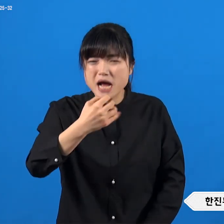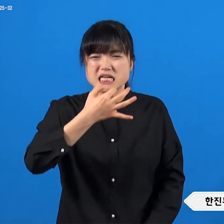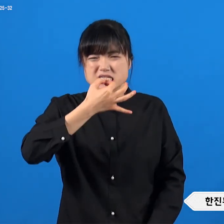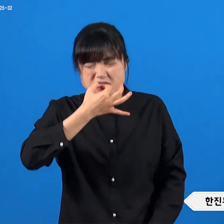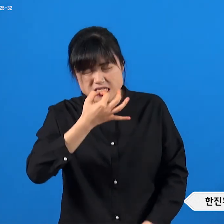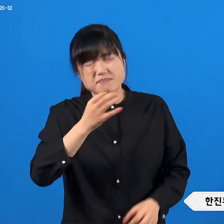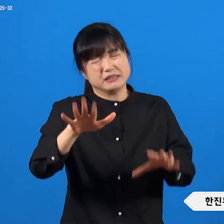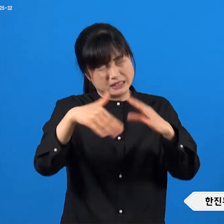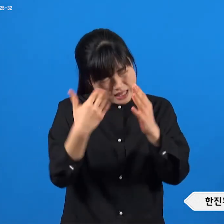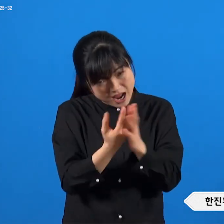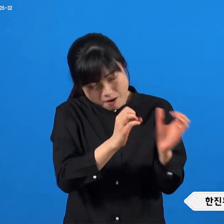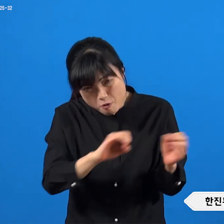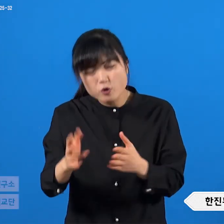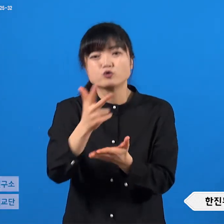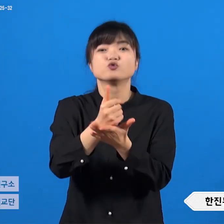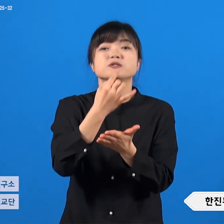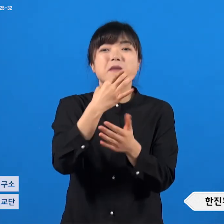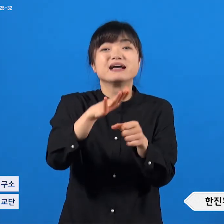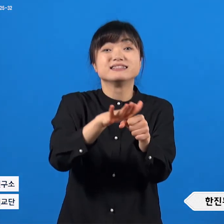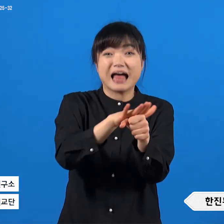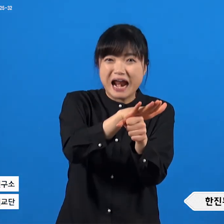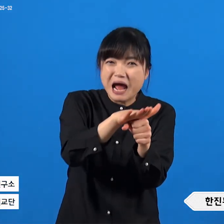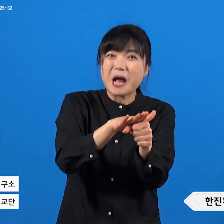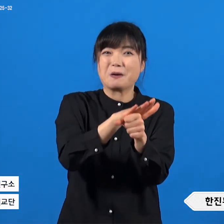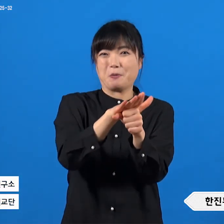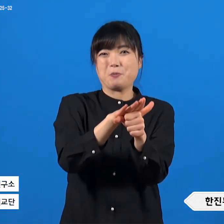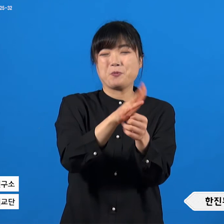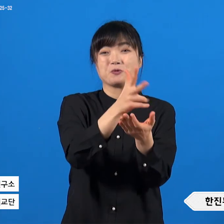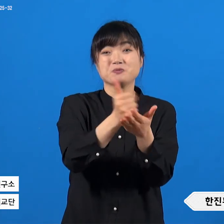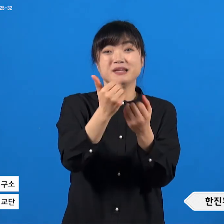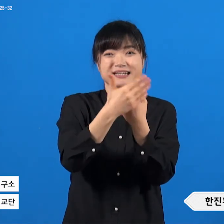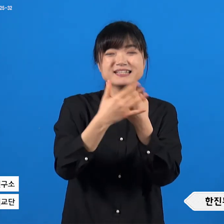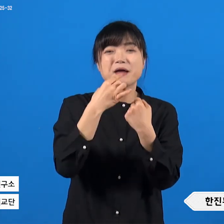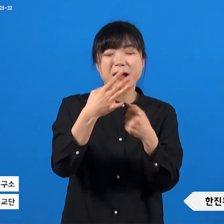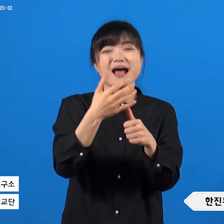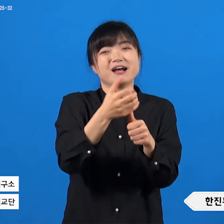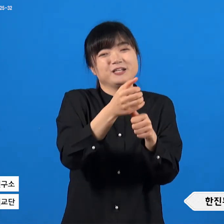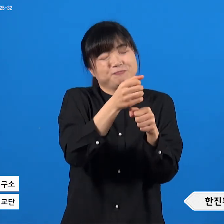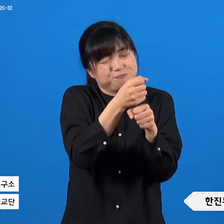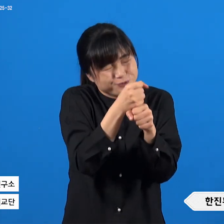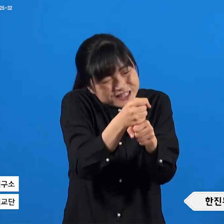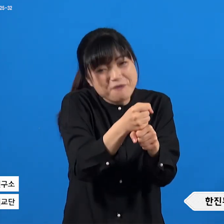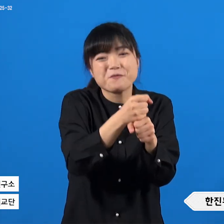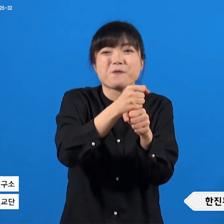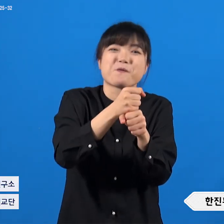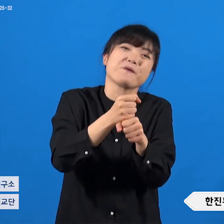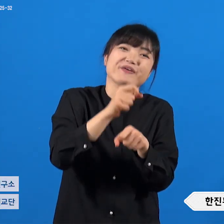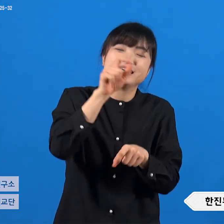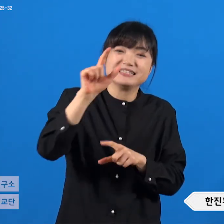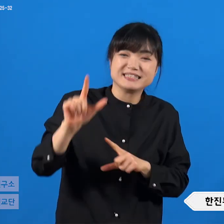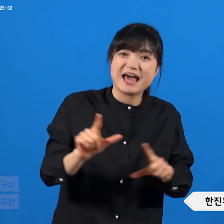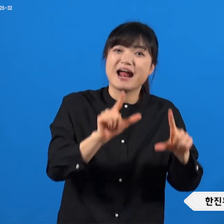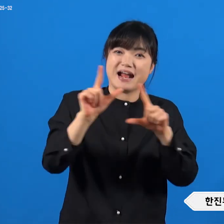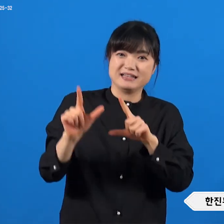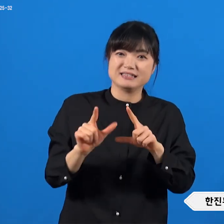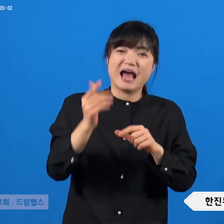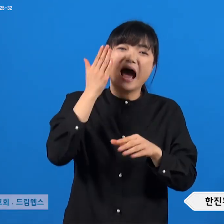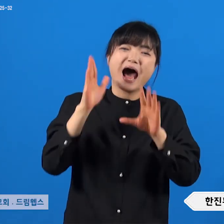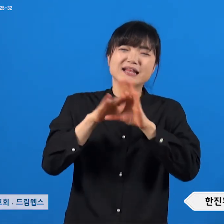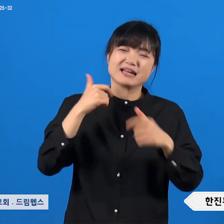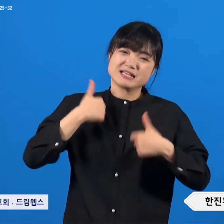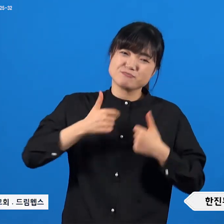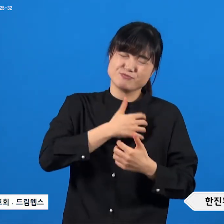내려놓고 정말 주님만 사랑하면서 주님 은혜만 붙들고 나아감으로